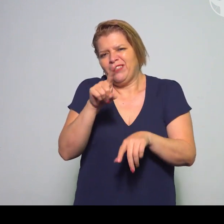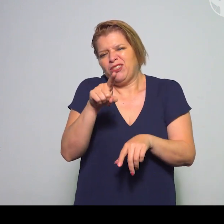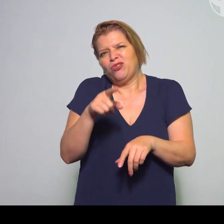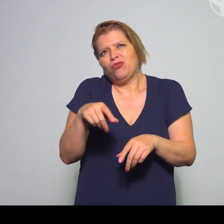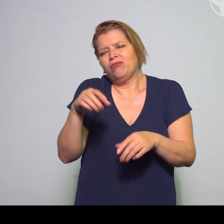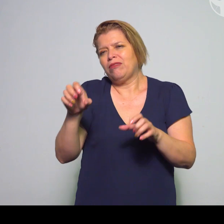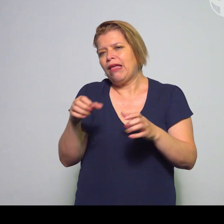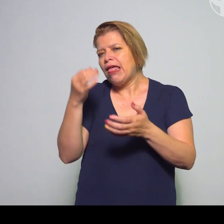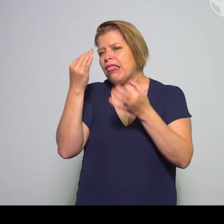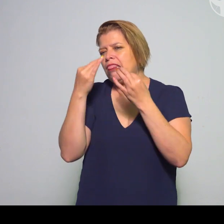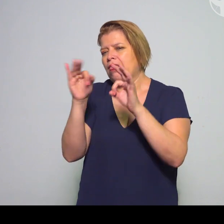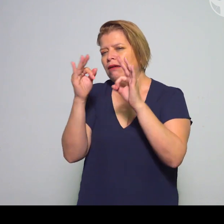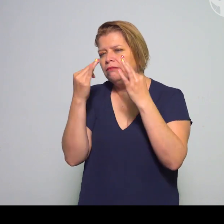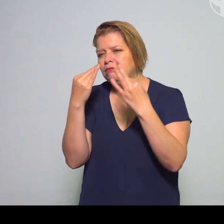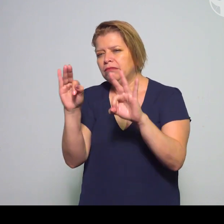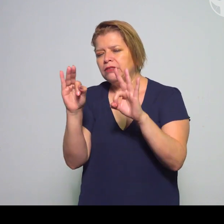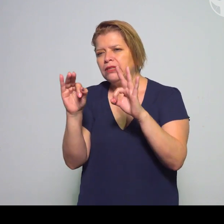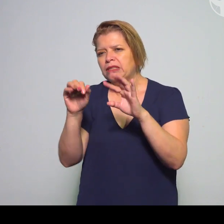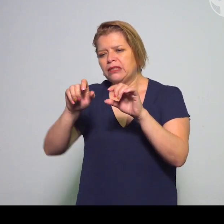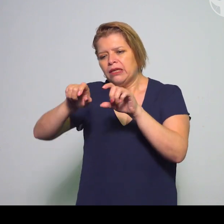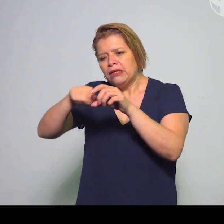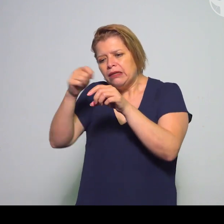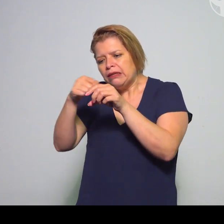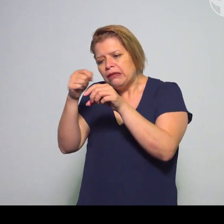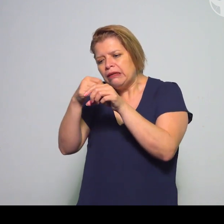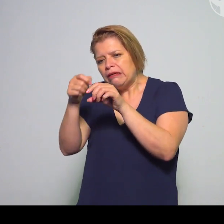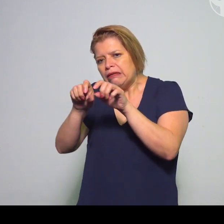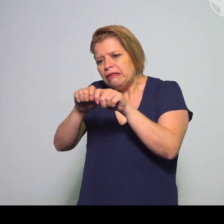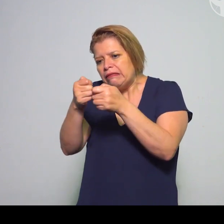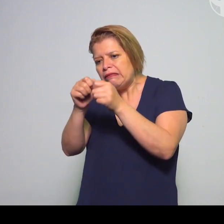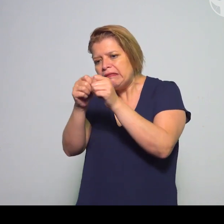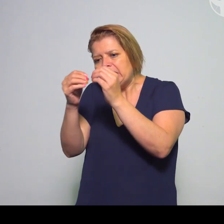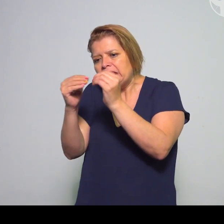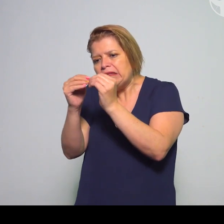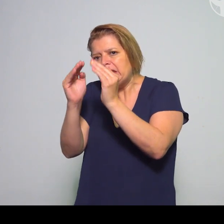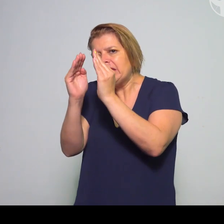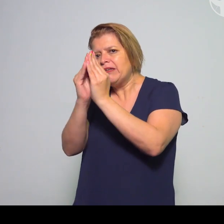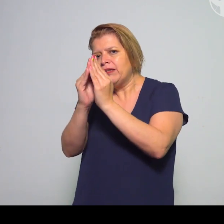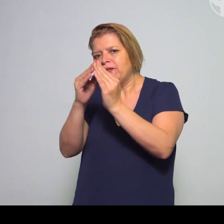queremos nosotros intentar remendar algo que no lo vamos a poder hacer.